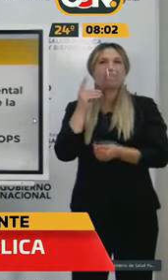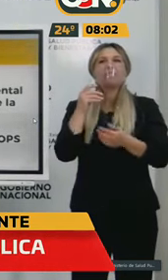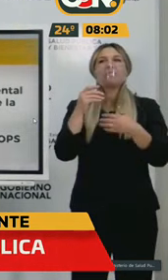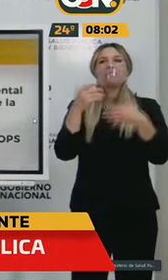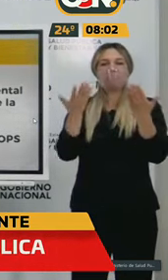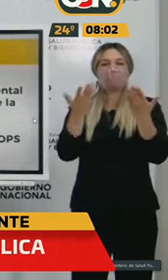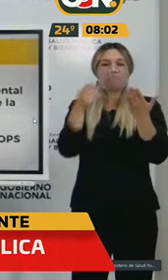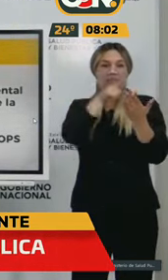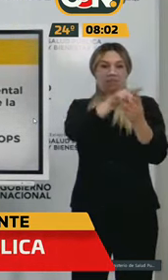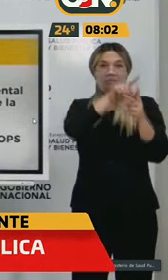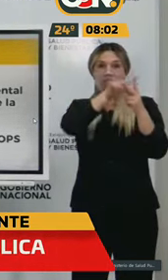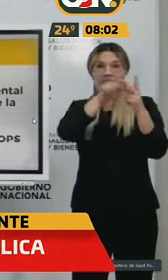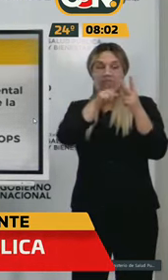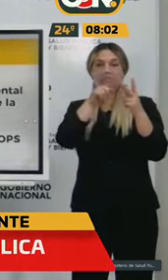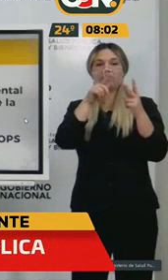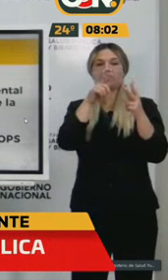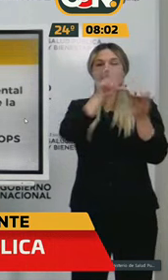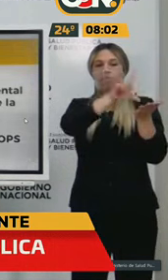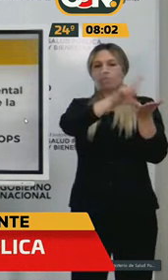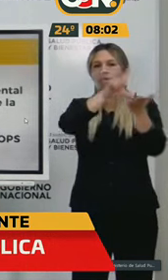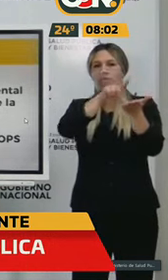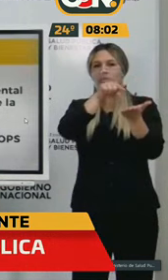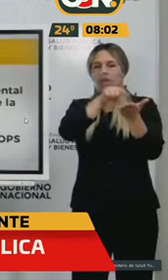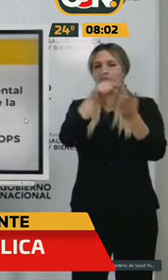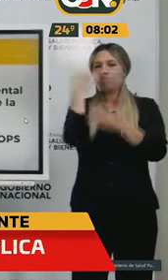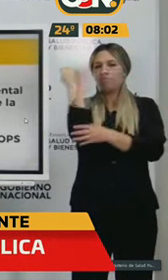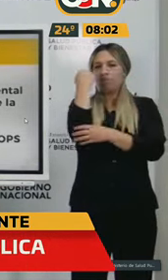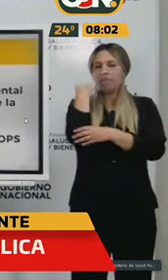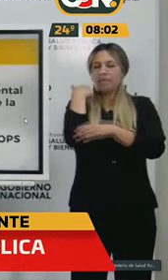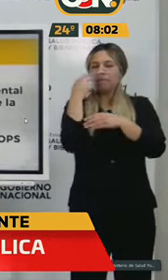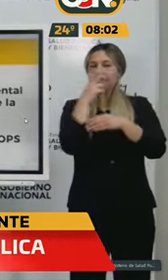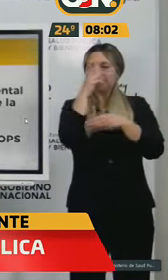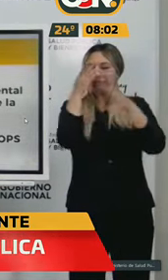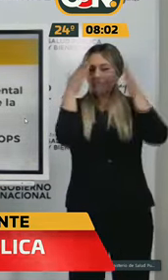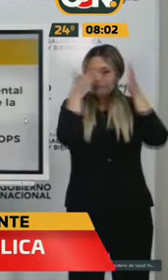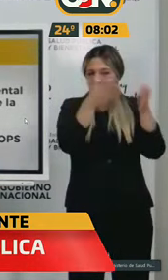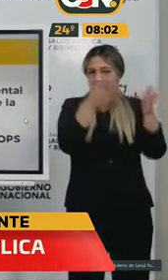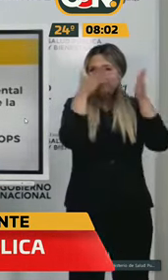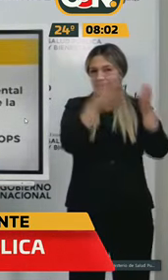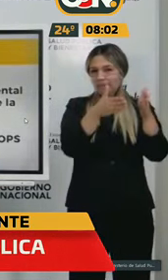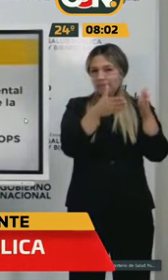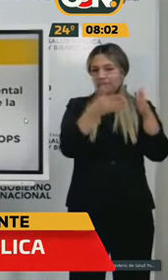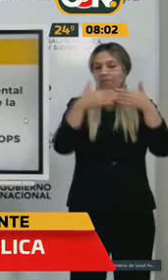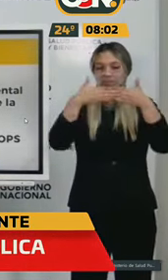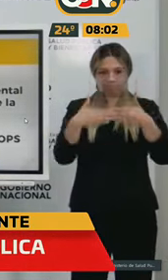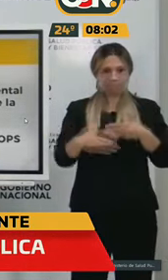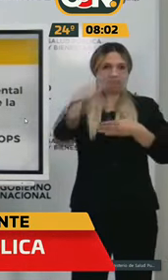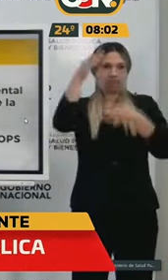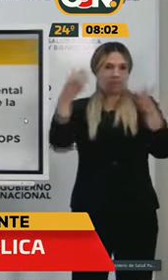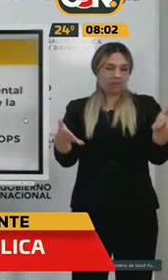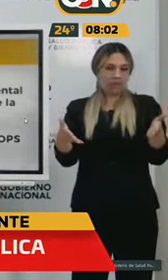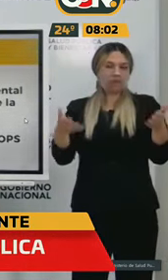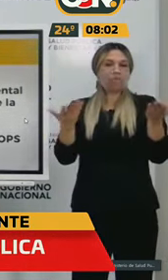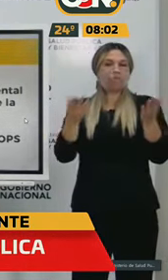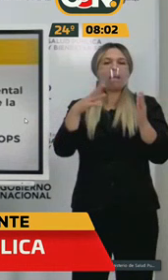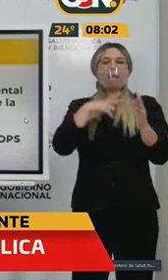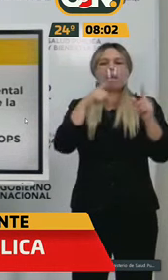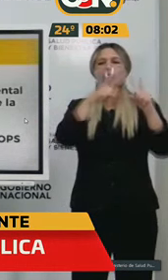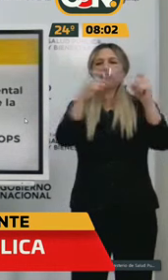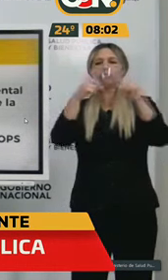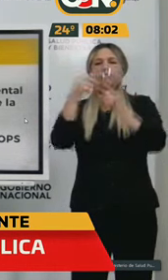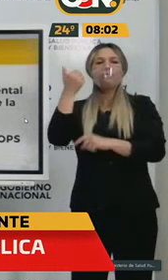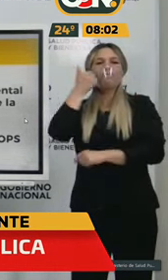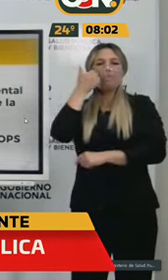Estas dos áreas son áreas donde pretendemos enfatizar mucho el cuidado a partir de aquí, porque así como otras enfermedades